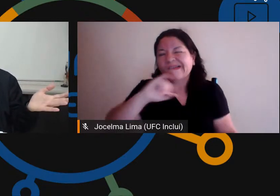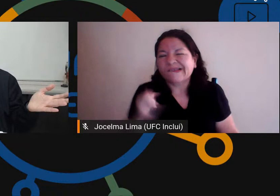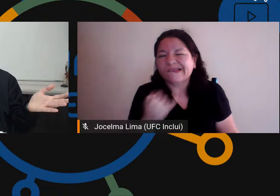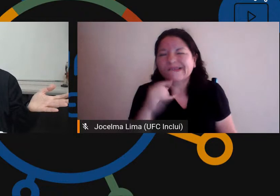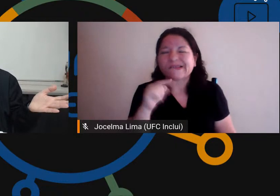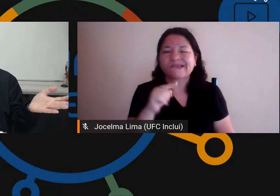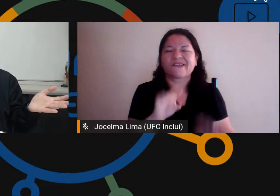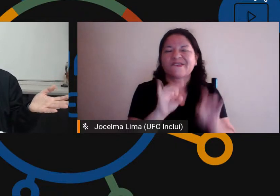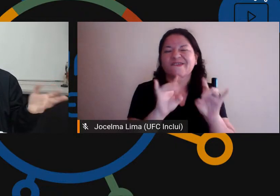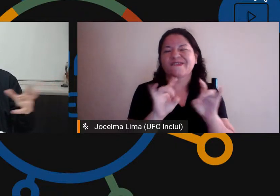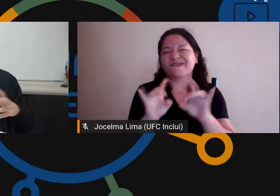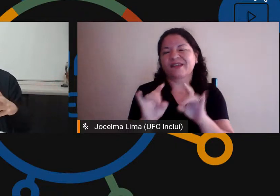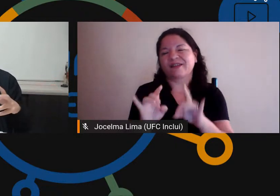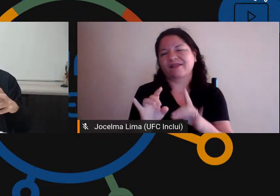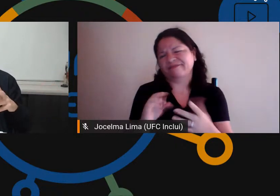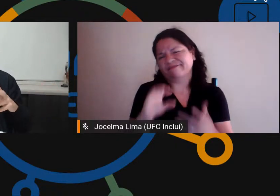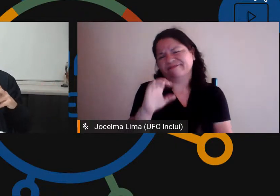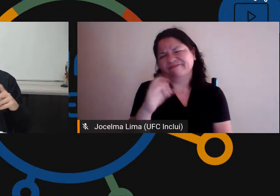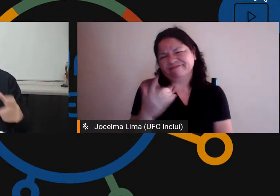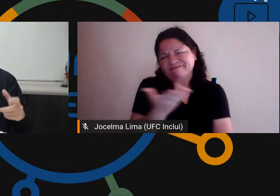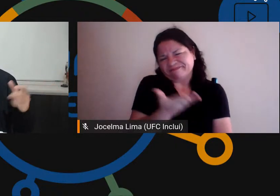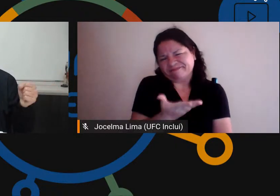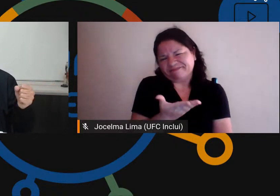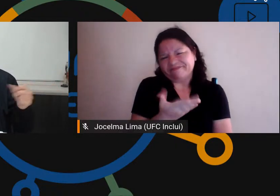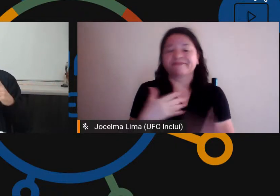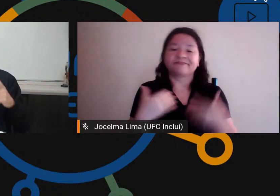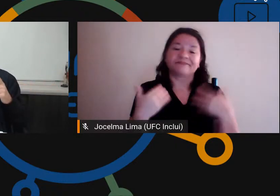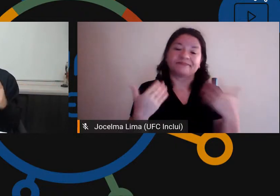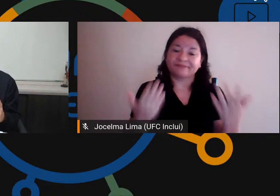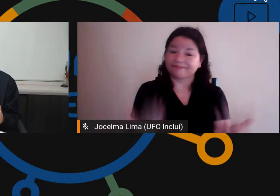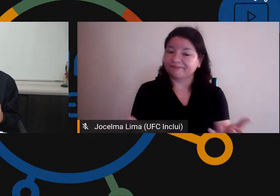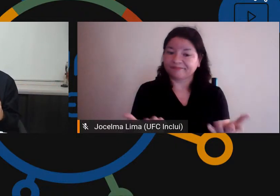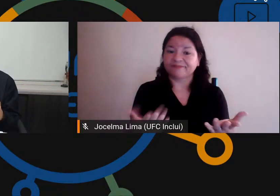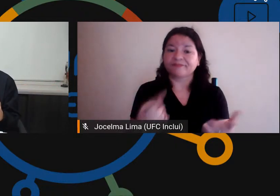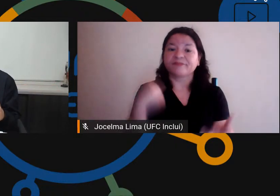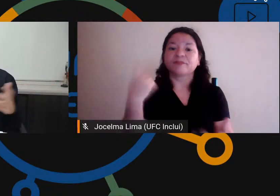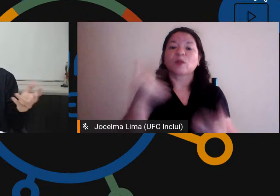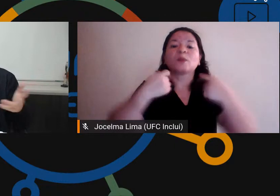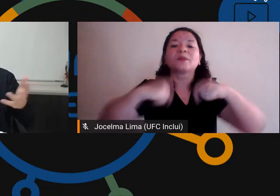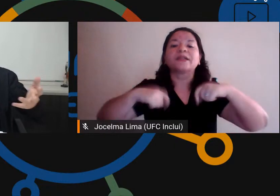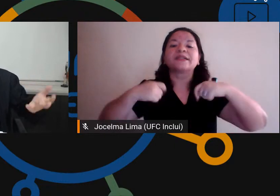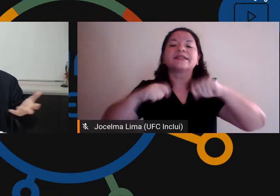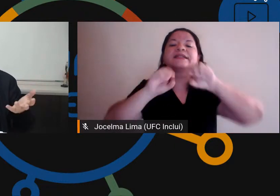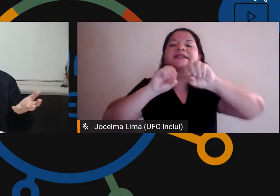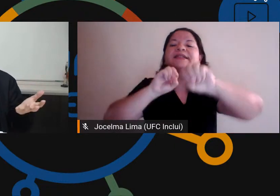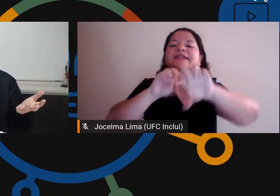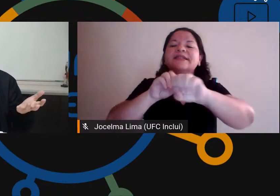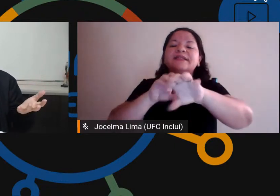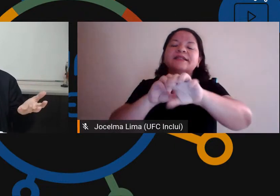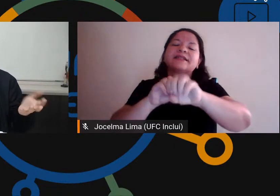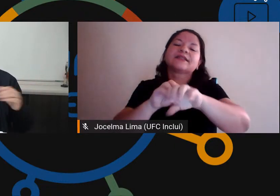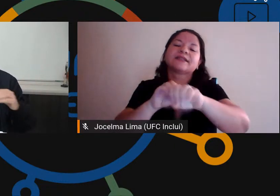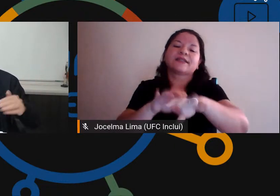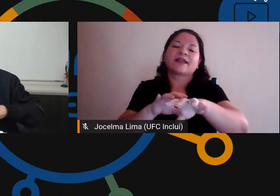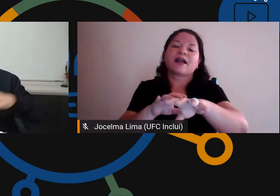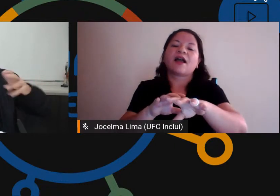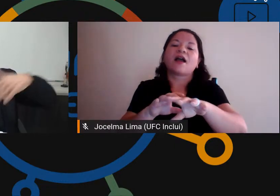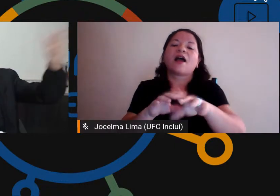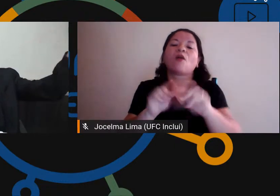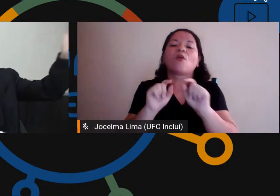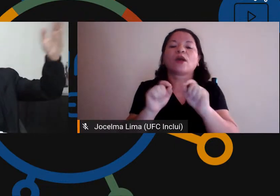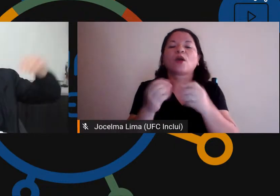juntos. Não é? Então, é esse o ponto. Nós temos que ensinar nosso aluno a saber escolher as revistas. E não